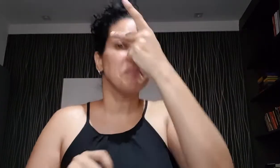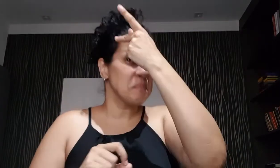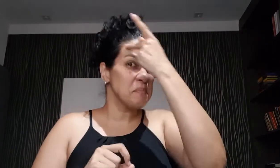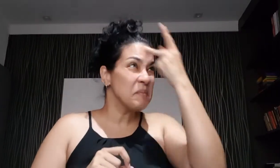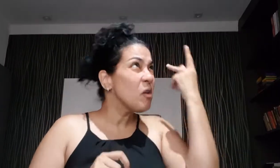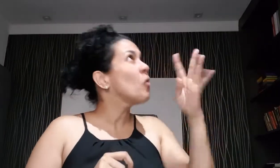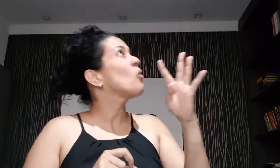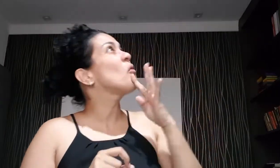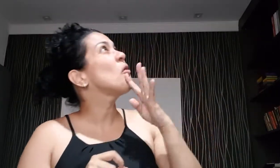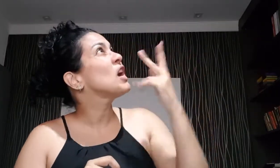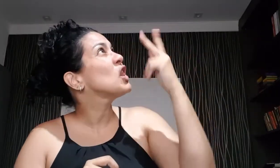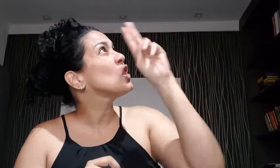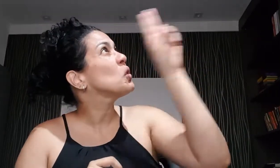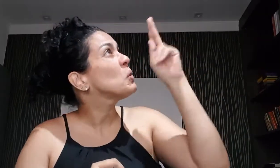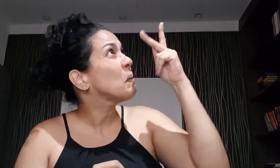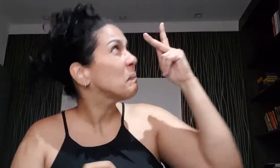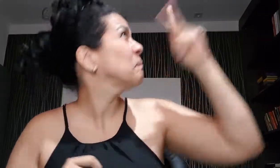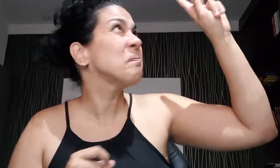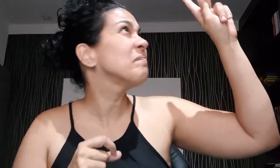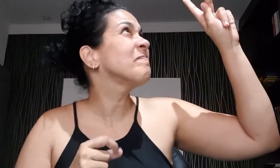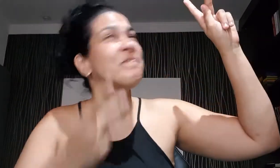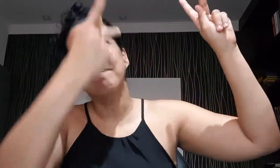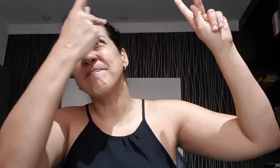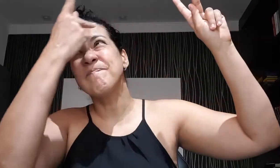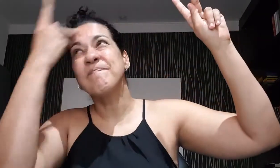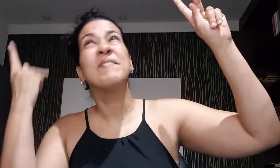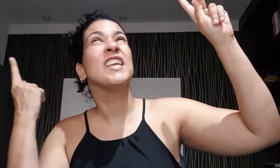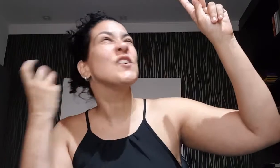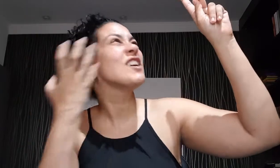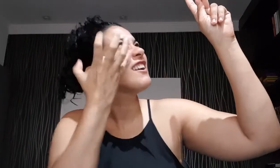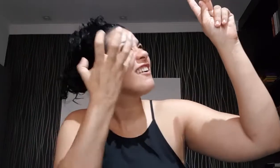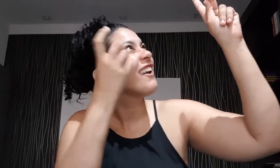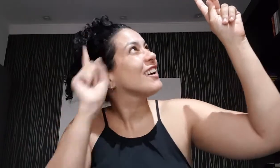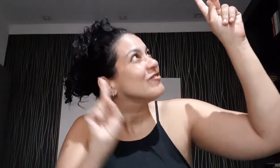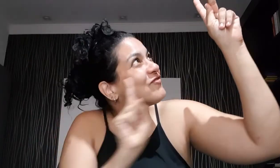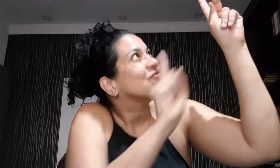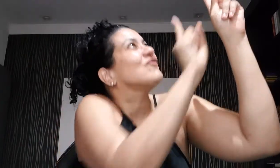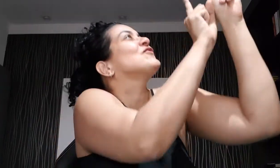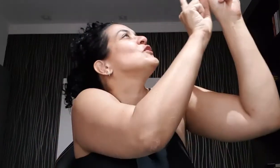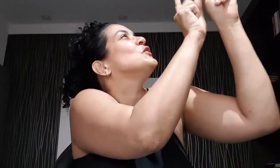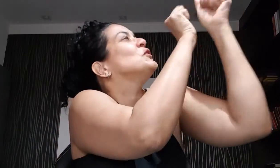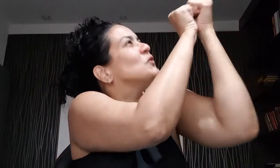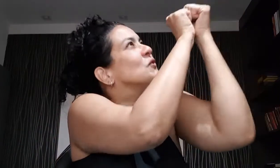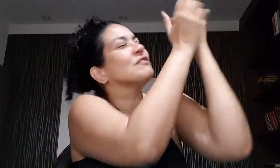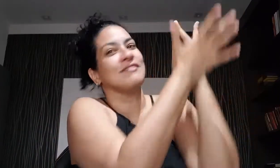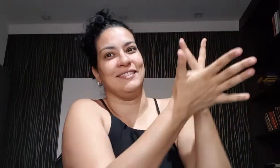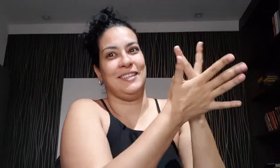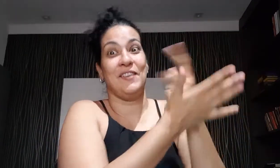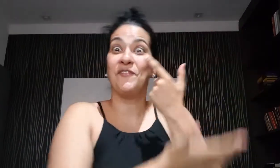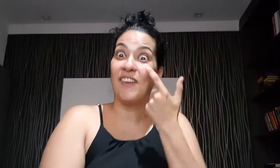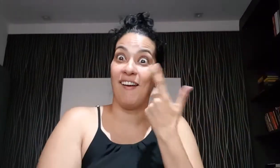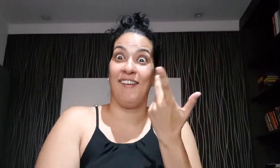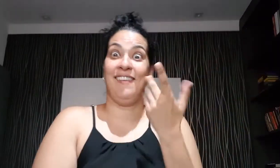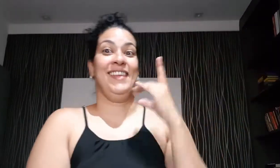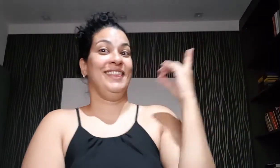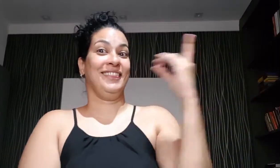Senhor, não abandonas quem te busca. Olha que palavra linda. Davi conhecia tanto Deus que ele disse: olha, aqueles que te